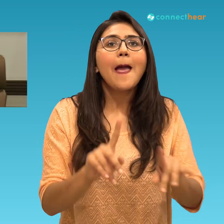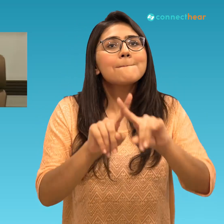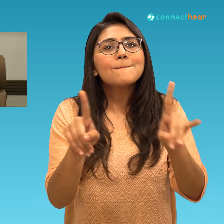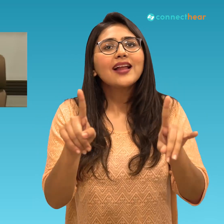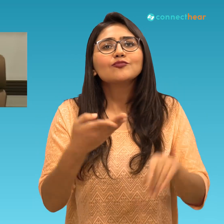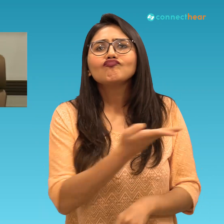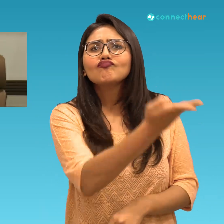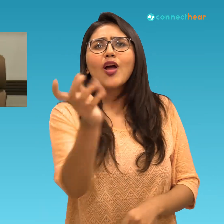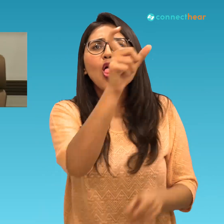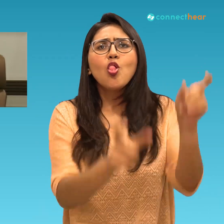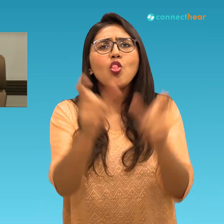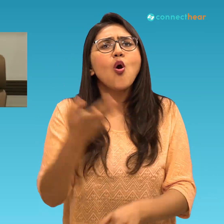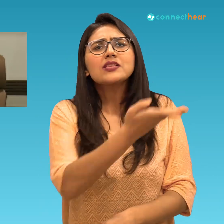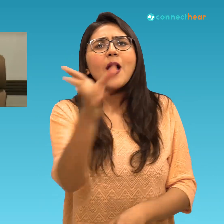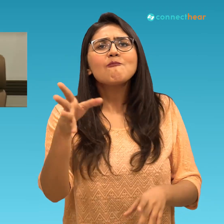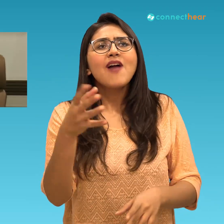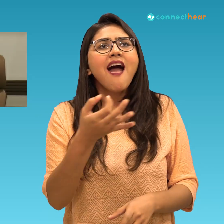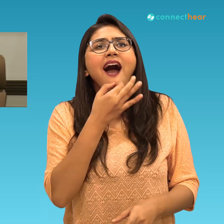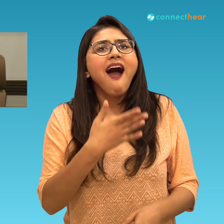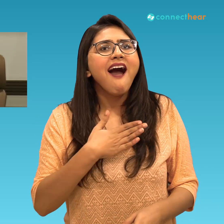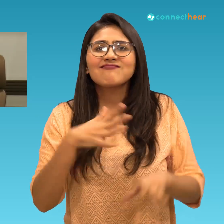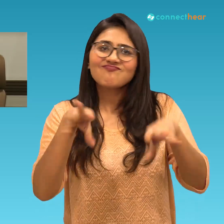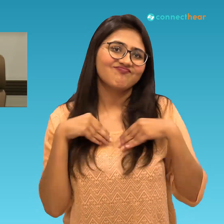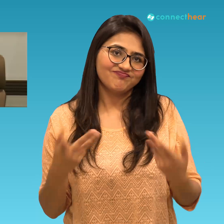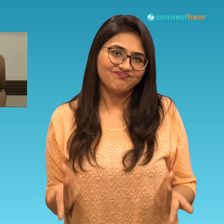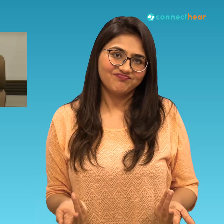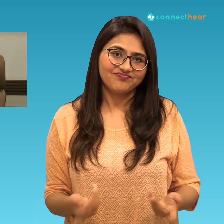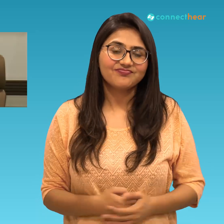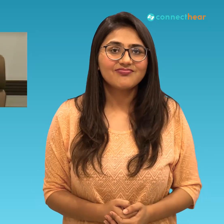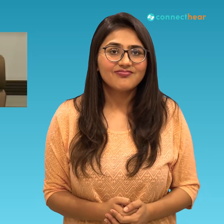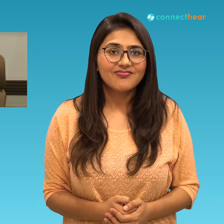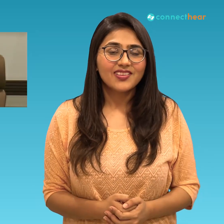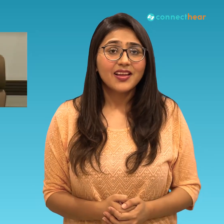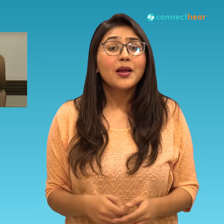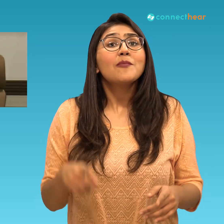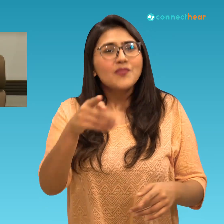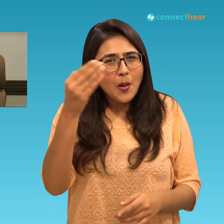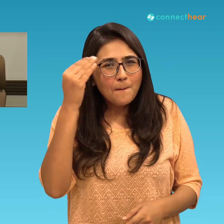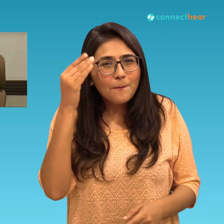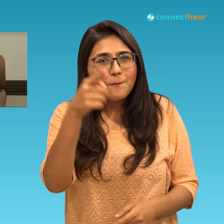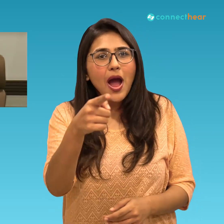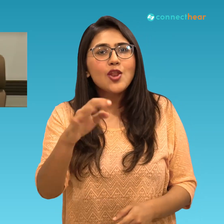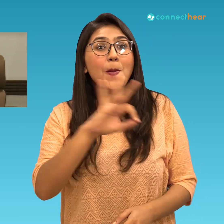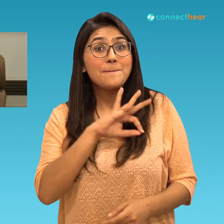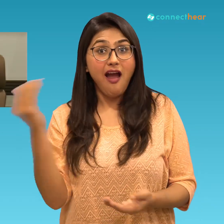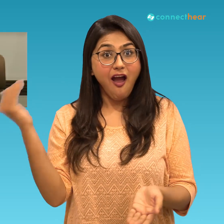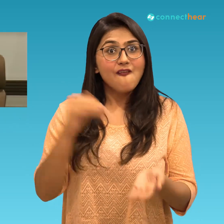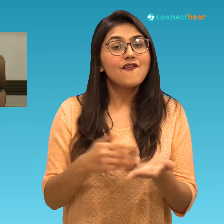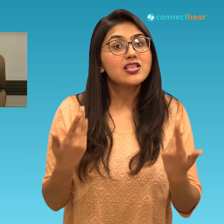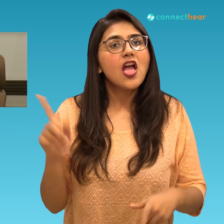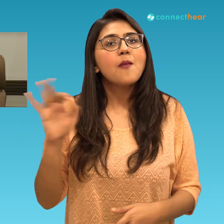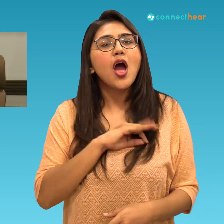انہوں نے اس پہ کام نہیں کیا۔ آپ کو پتہ ہے کہ پرائم منسٹر صاحب تشریف لائے تھے، اور انہوں نے یہ کہا تھا کہ ہمیں